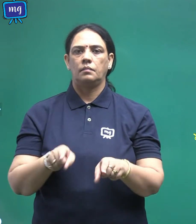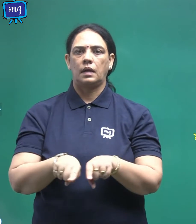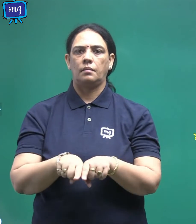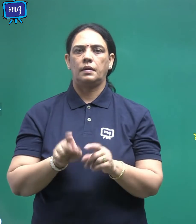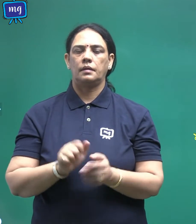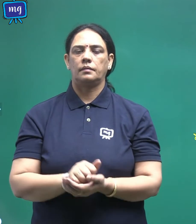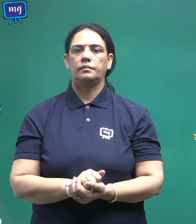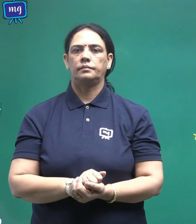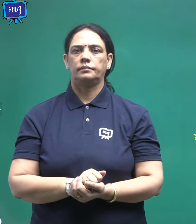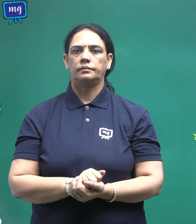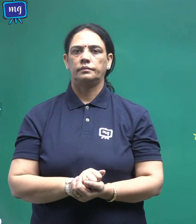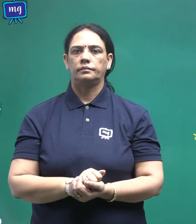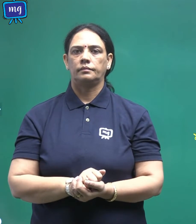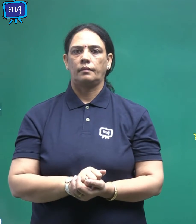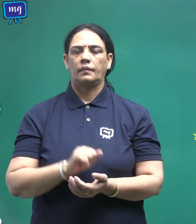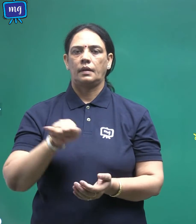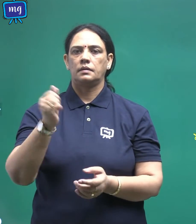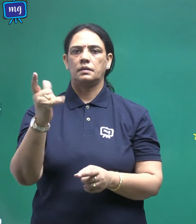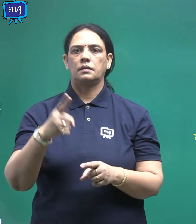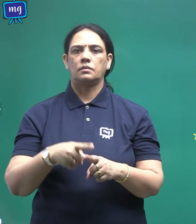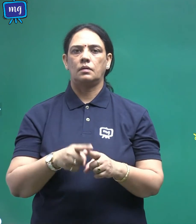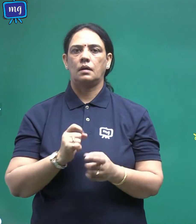बराबर 6 गुणा